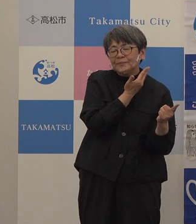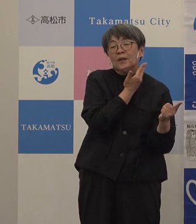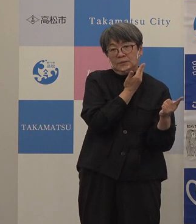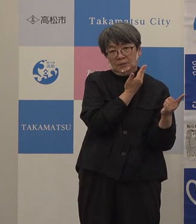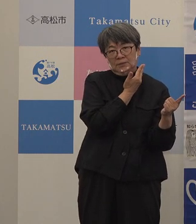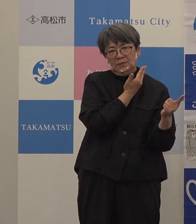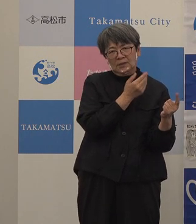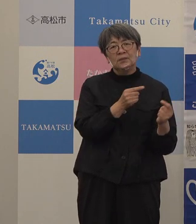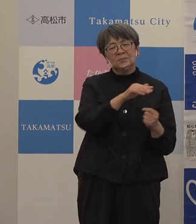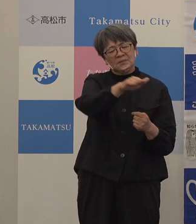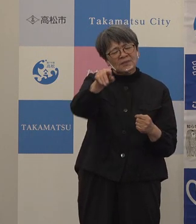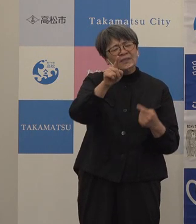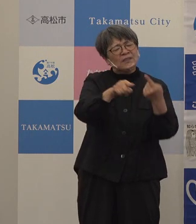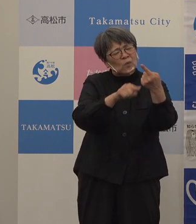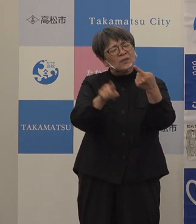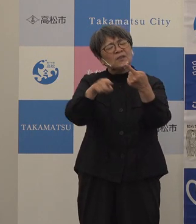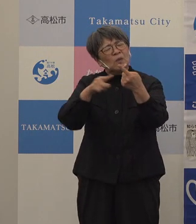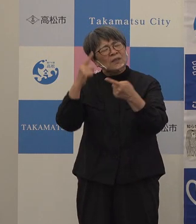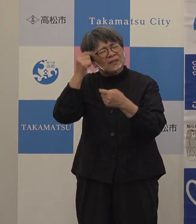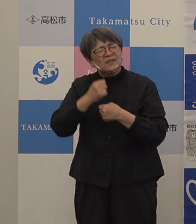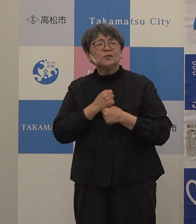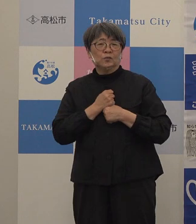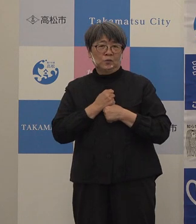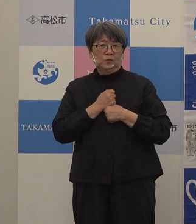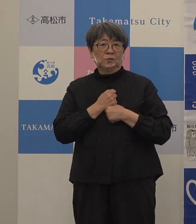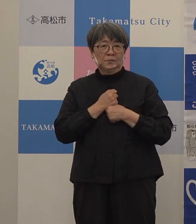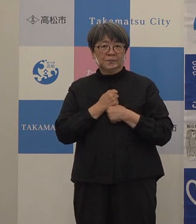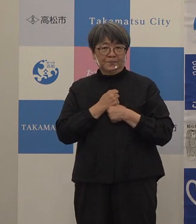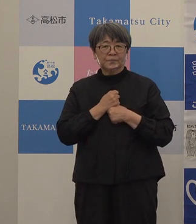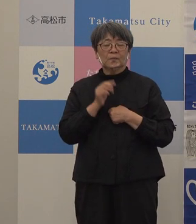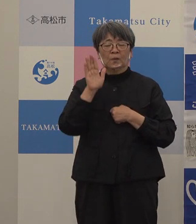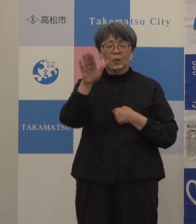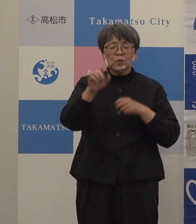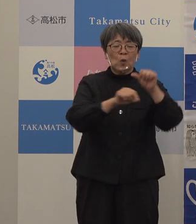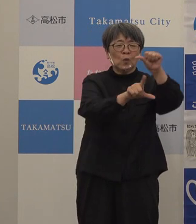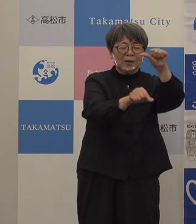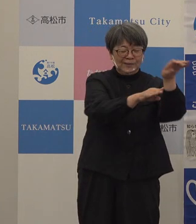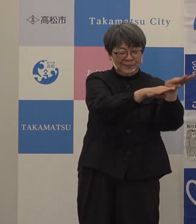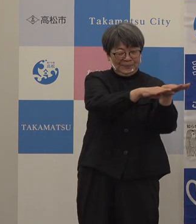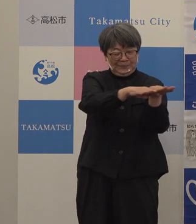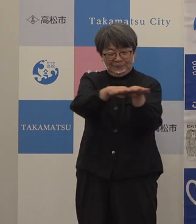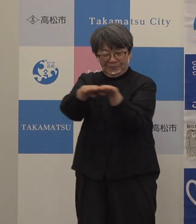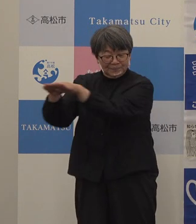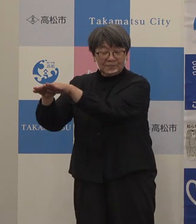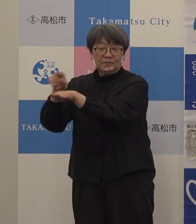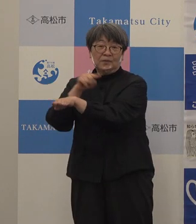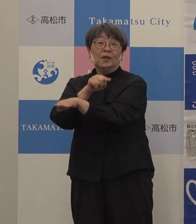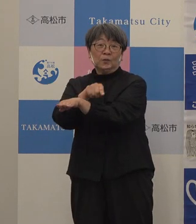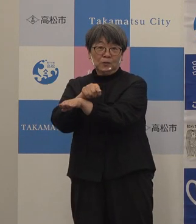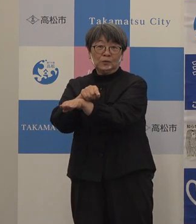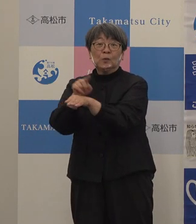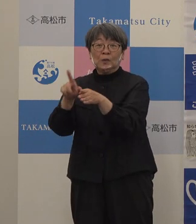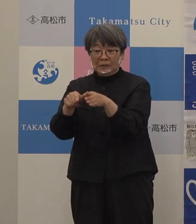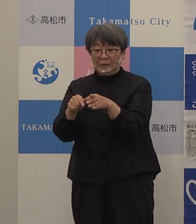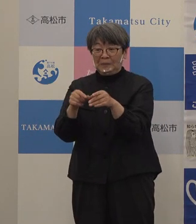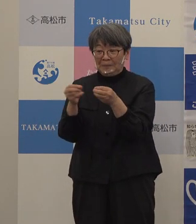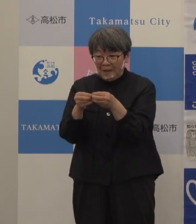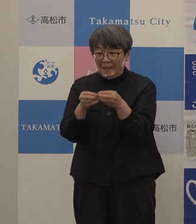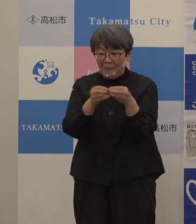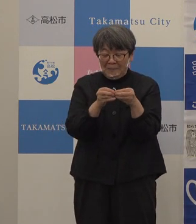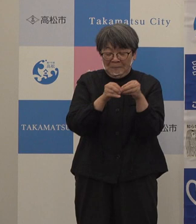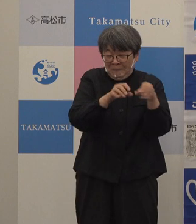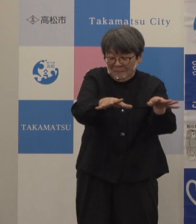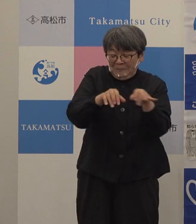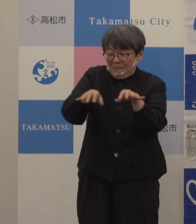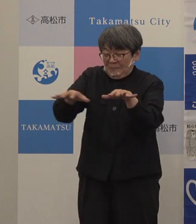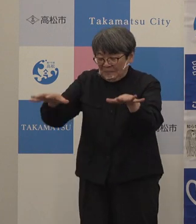と意識していただく、特にゴールデンウィークに入りますので、そういうその感染の拡大になりかねない機会が